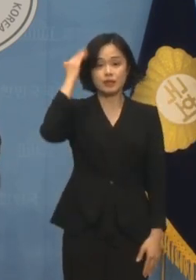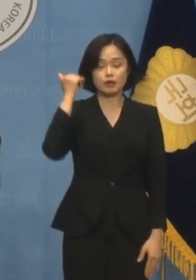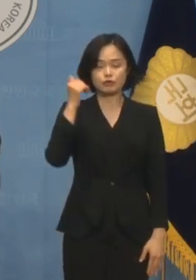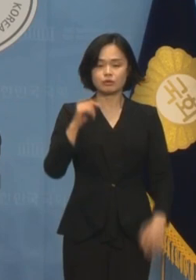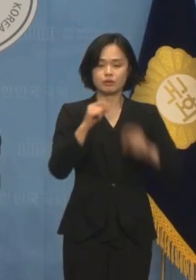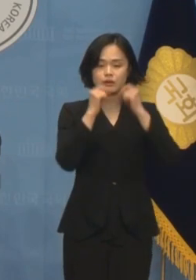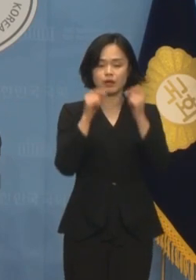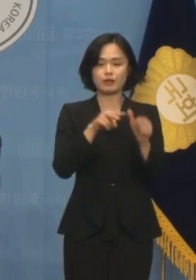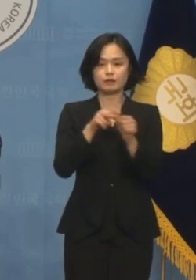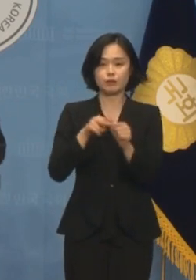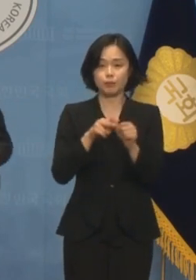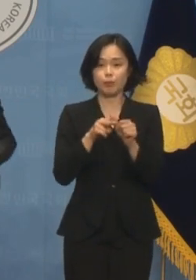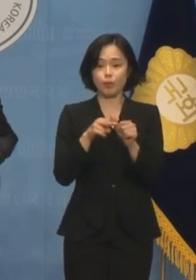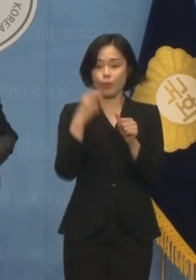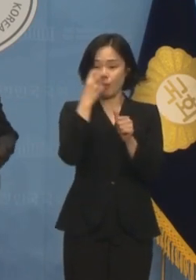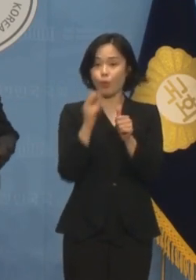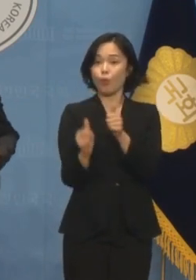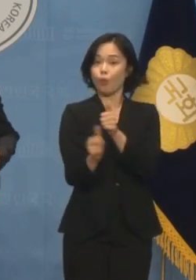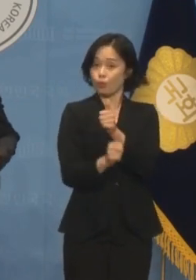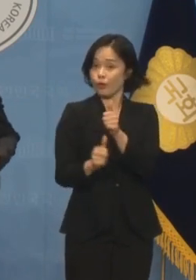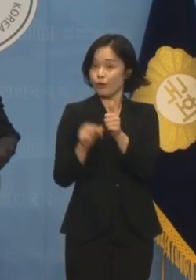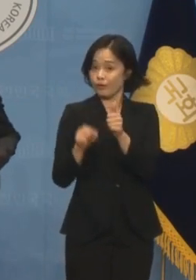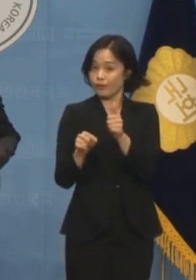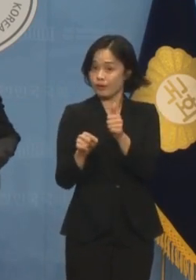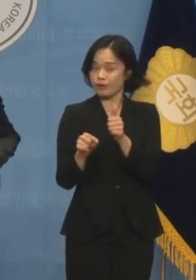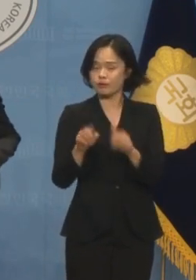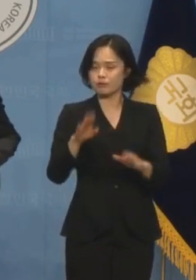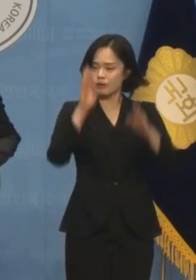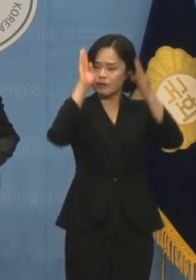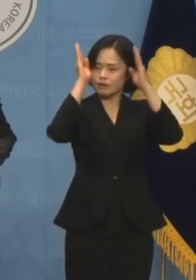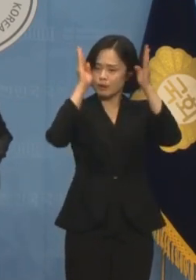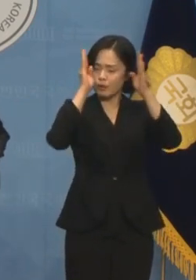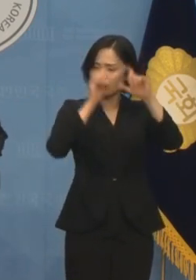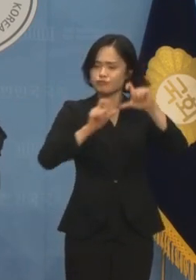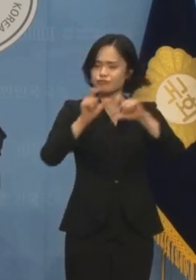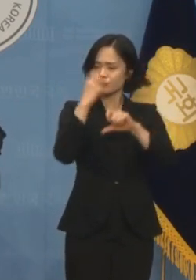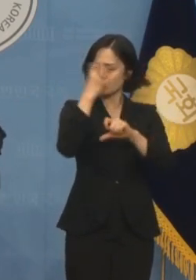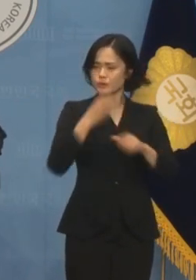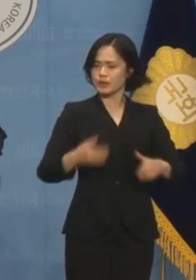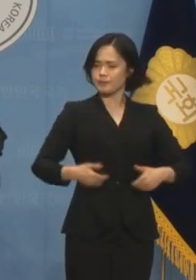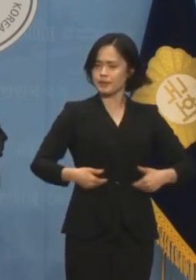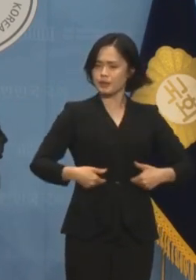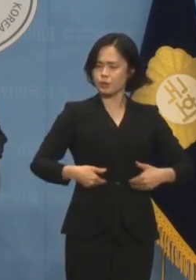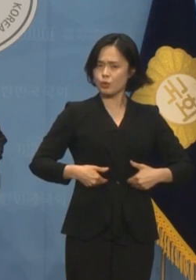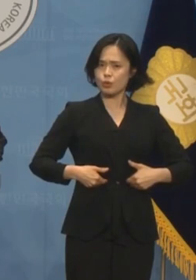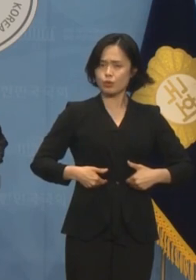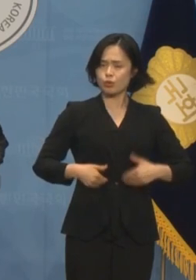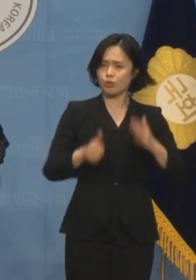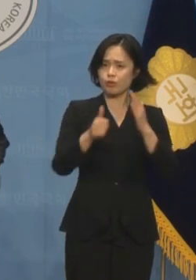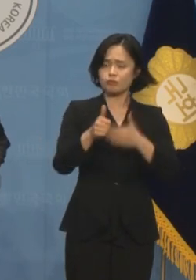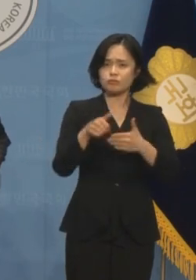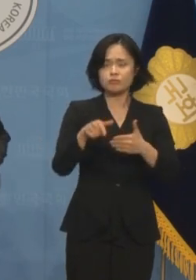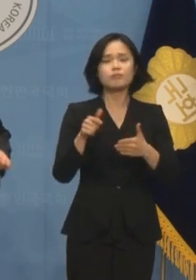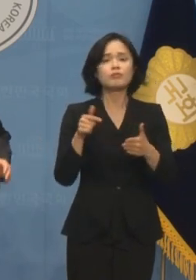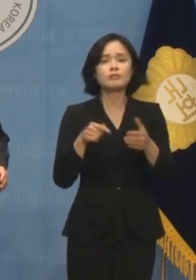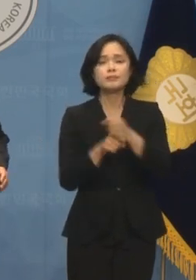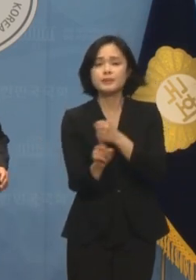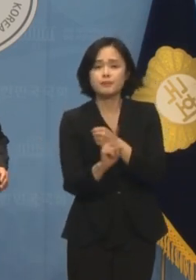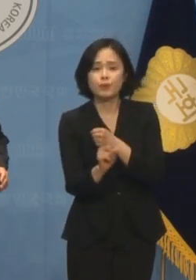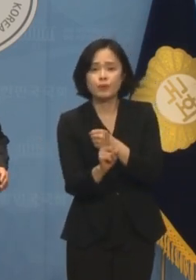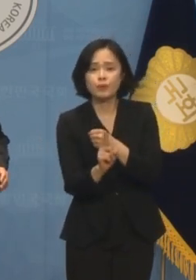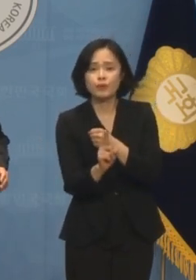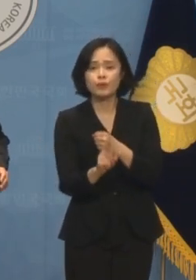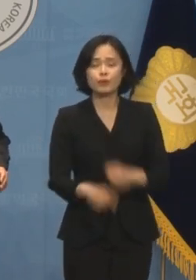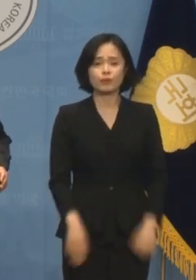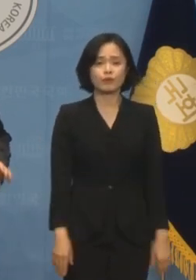한국개인정보보호위원회에 네이버에 대한 추가 조사까지 요구하고 나선 이유가 무엇인지, 일본의 민관이 합동으로